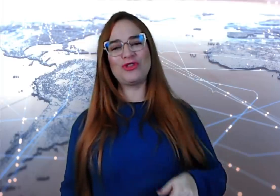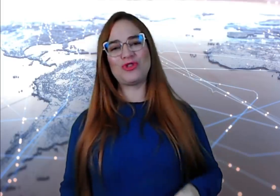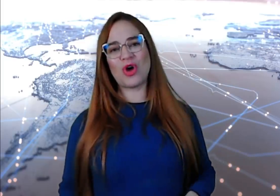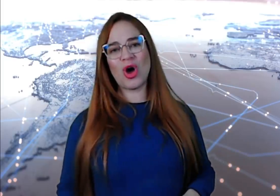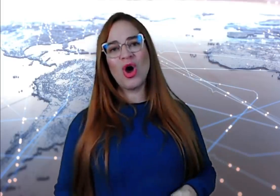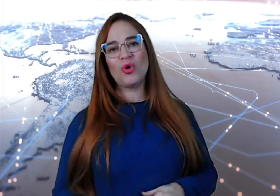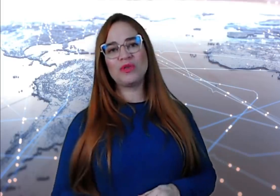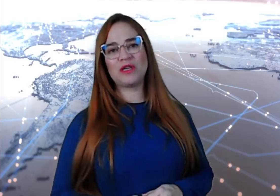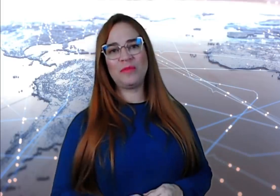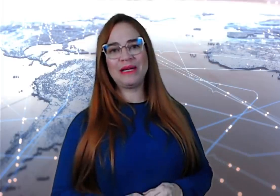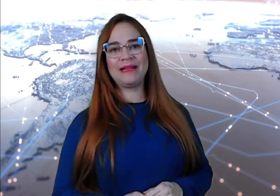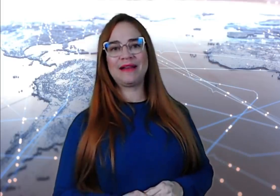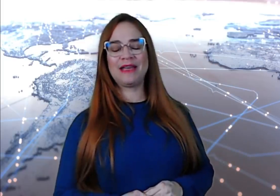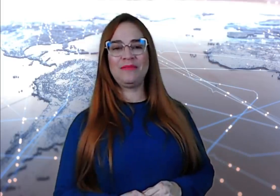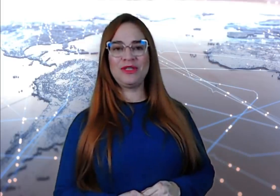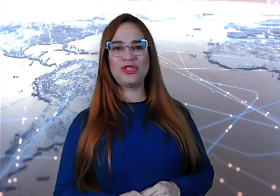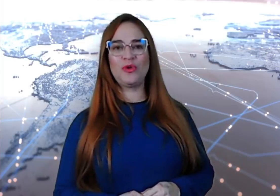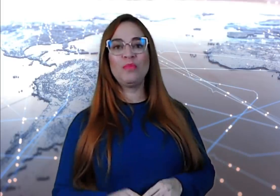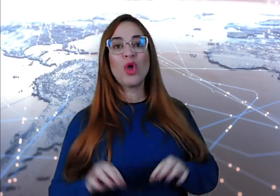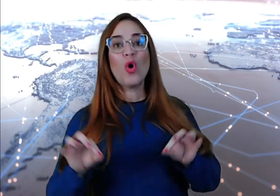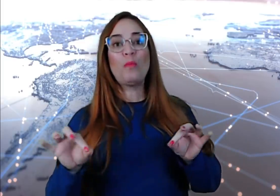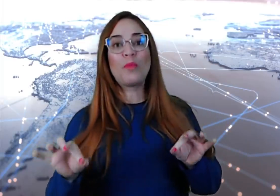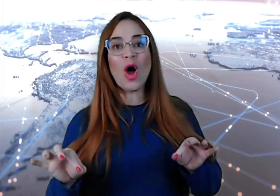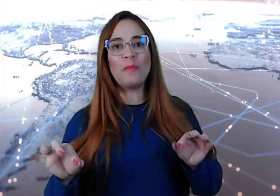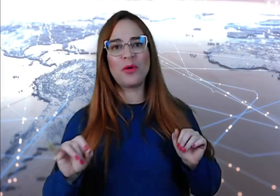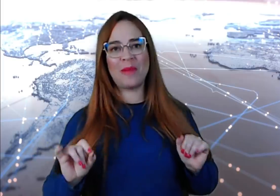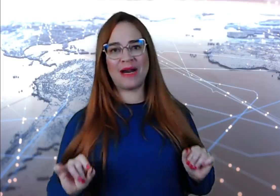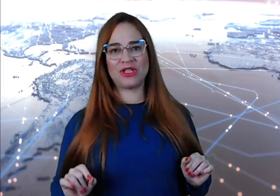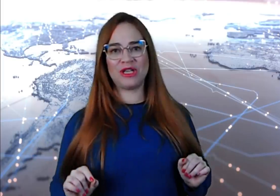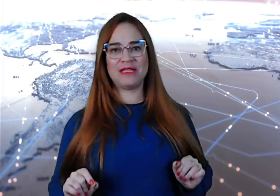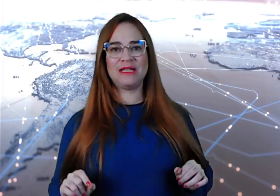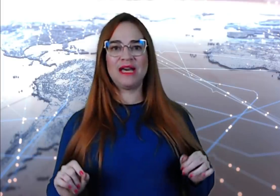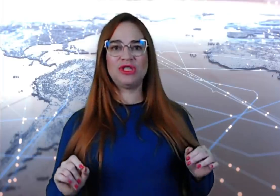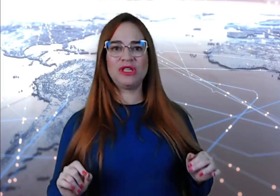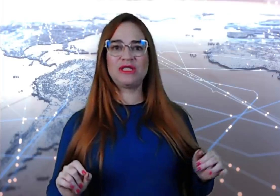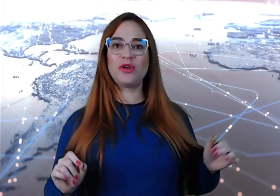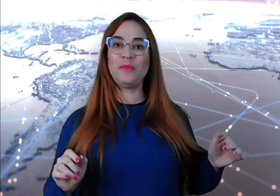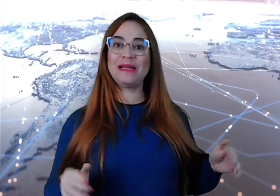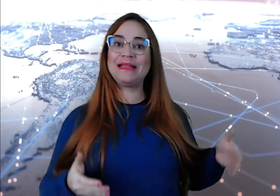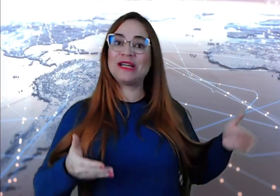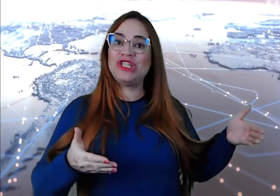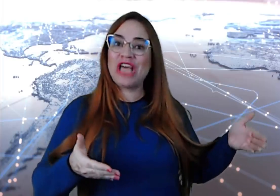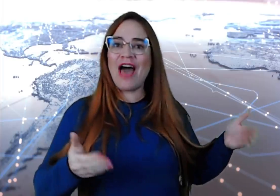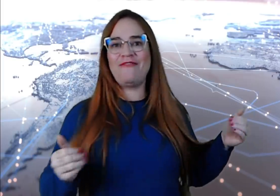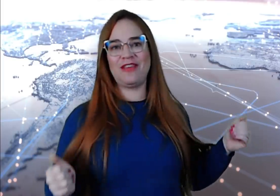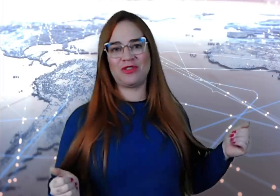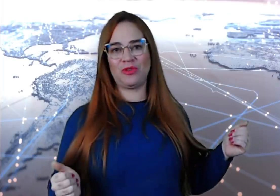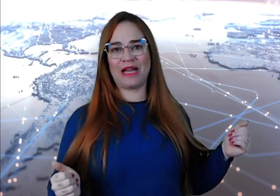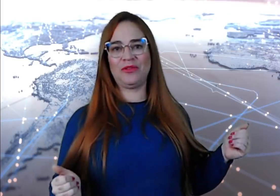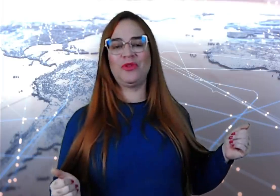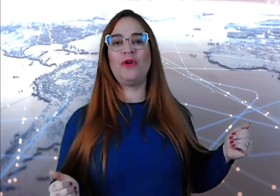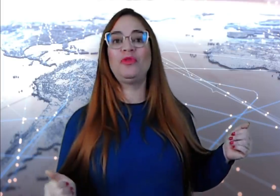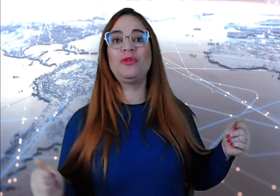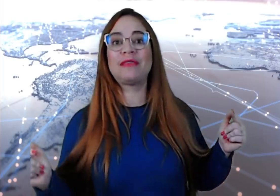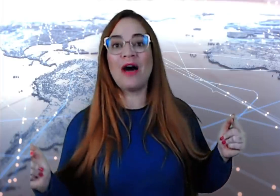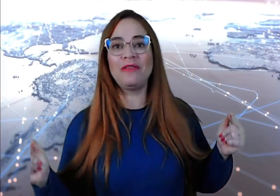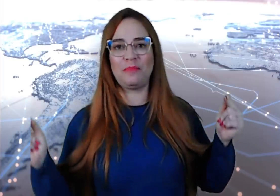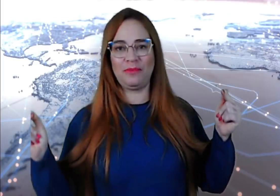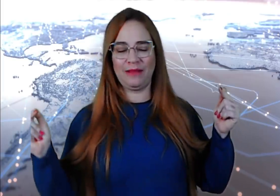só o seu Pilantra que mentiu. O próprio Mar de Azia disse que o Pilantra já havia soltado o nome do tal